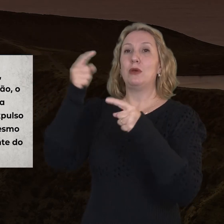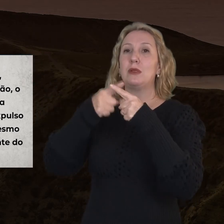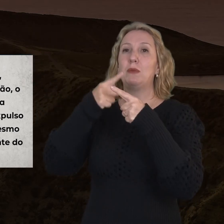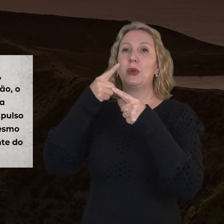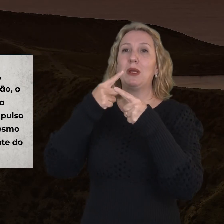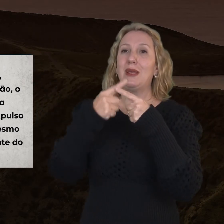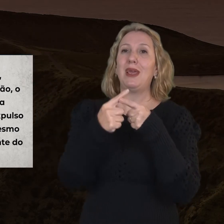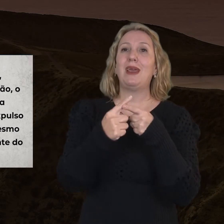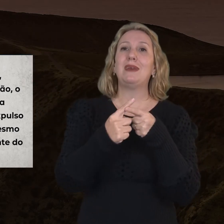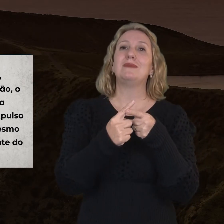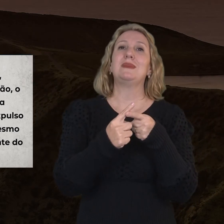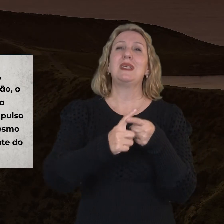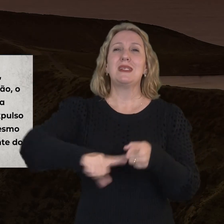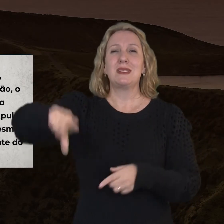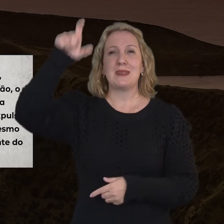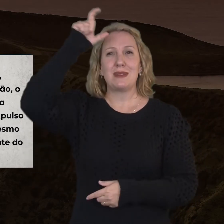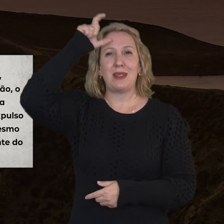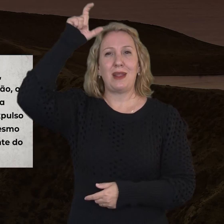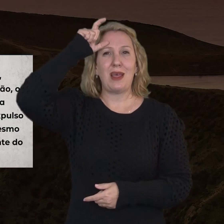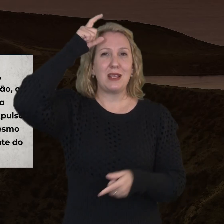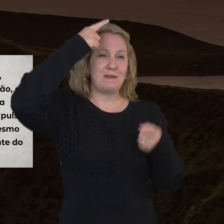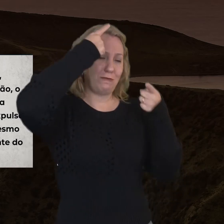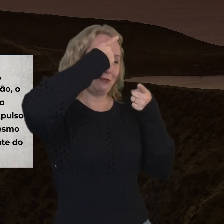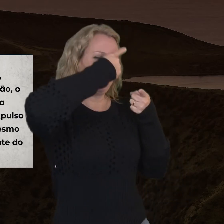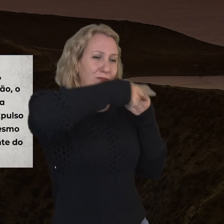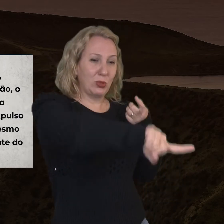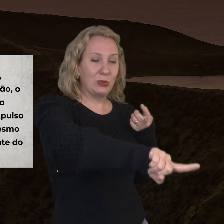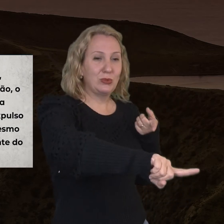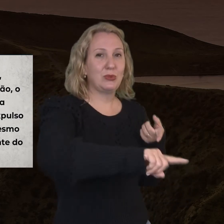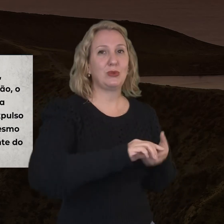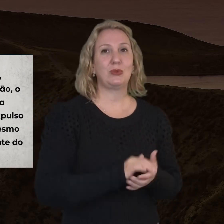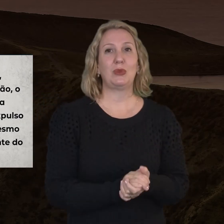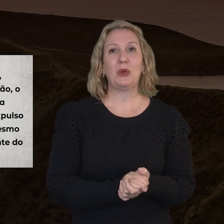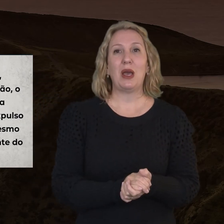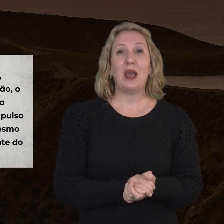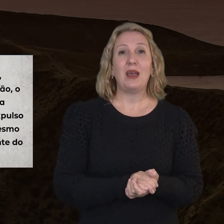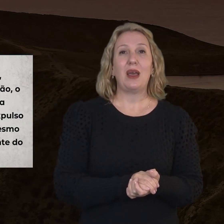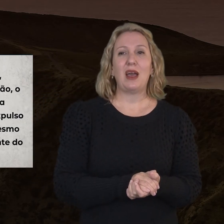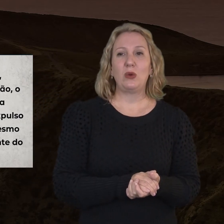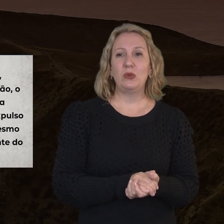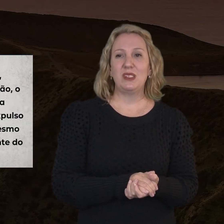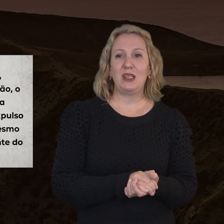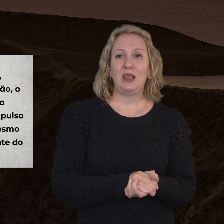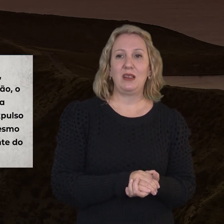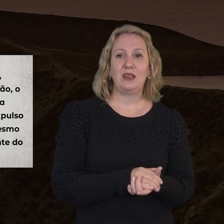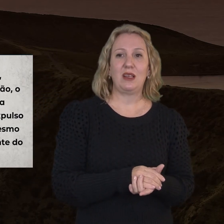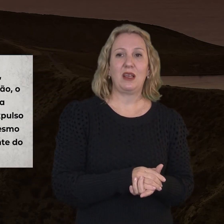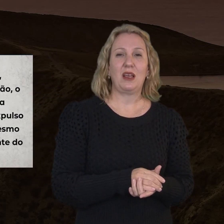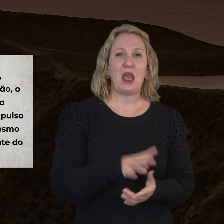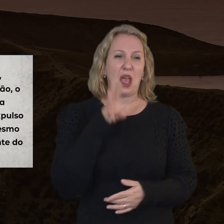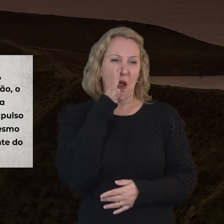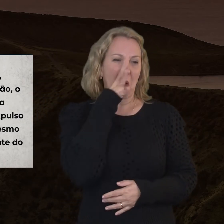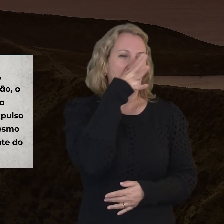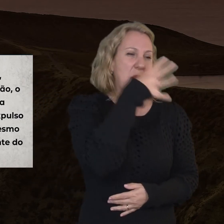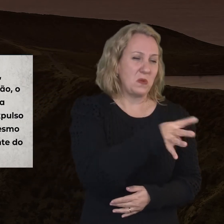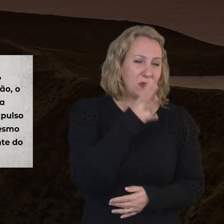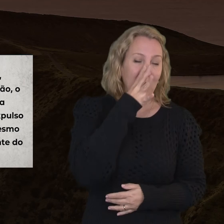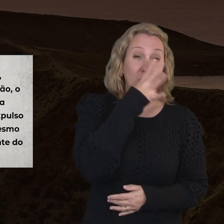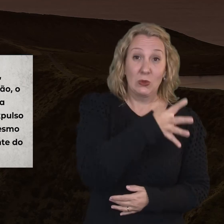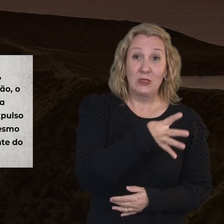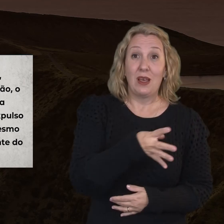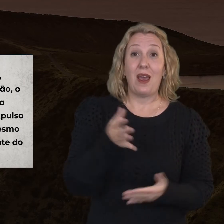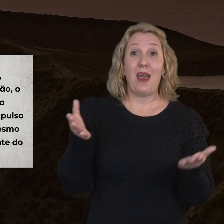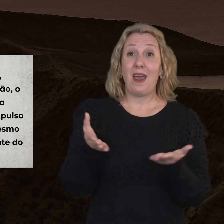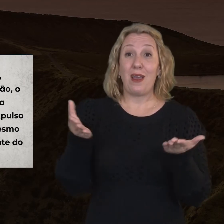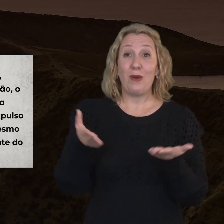expulso o acusador de nossos irmãos o mesmo que os acusa de dia e de noite diante de nosso